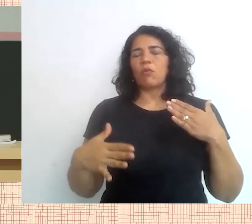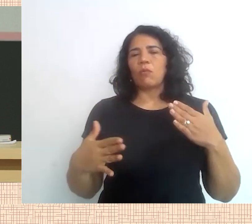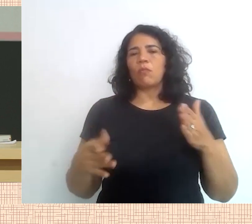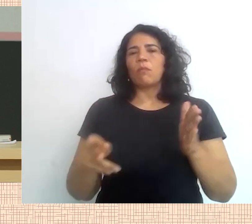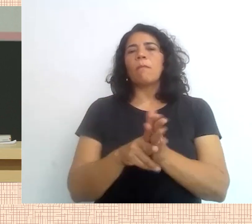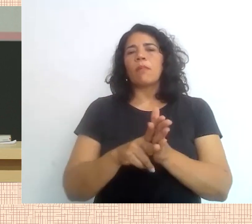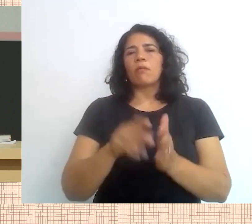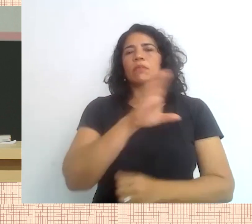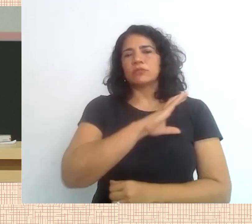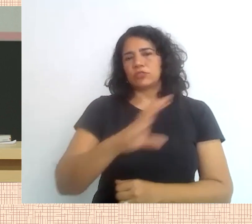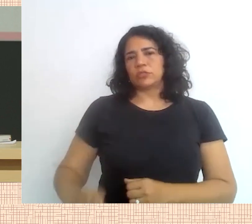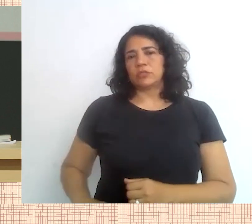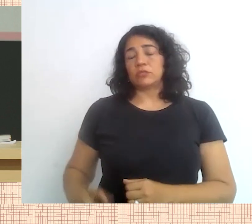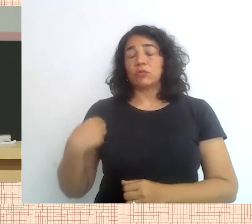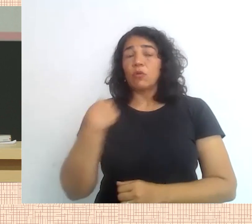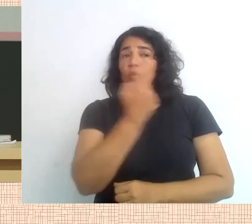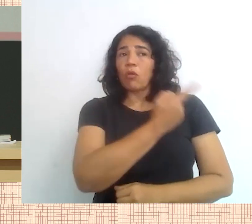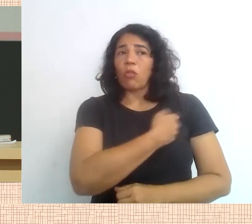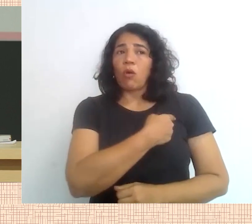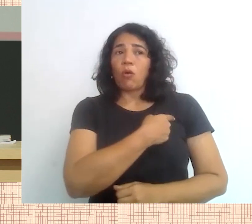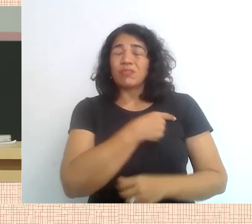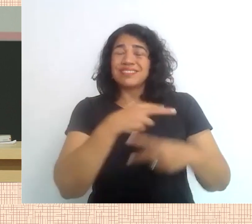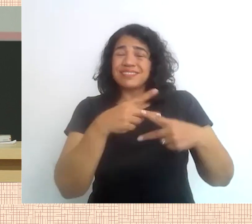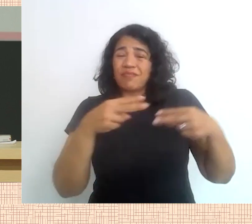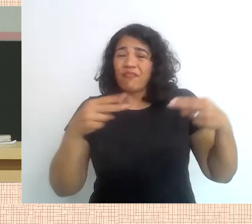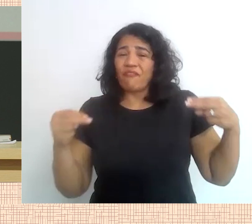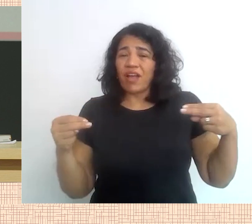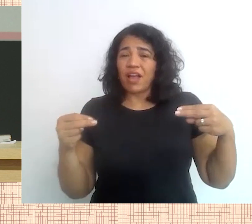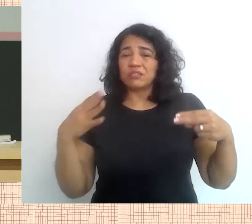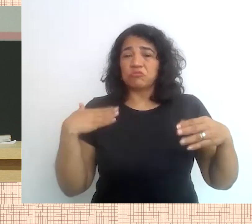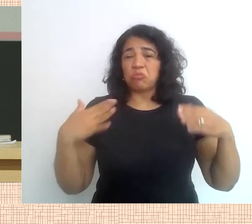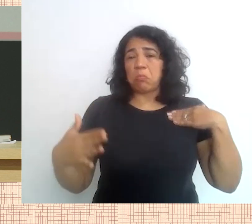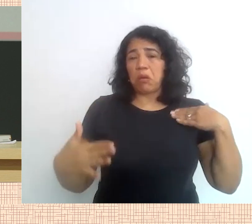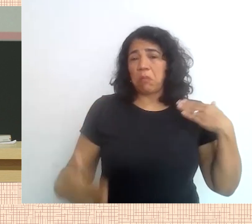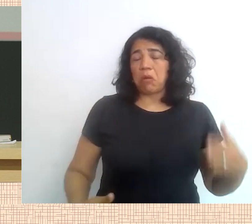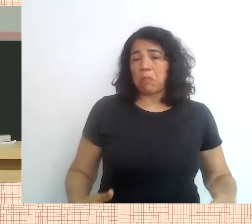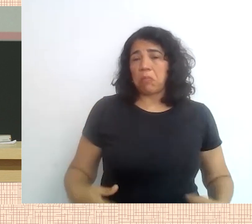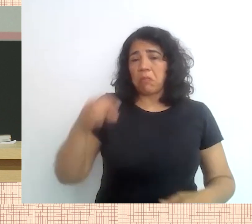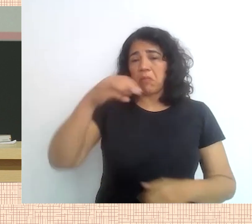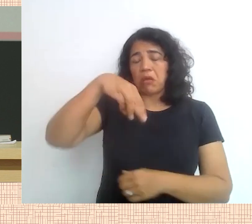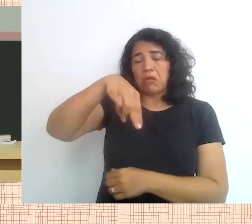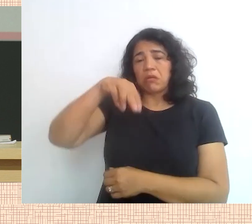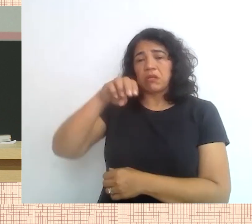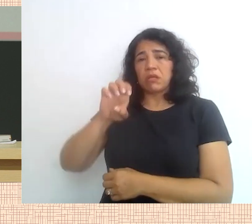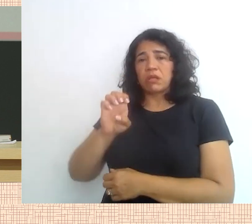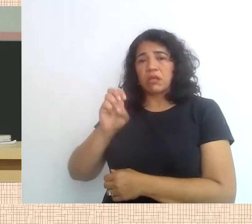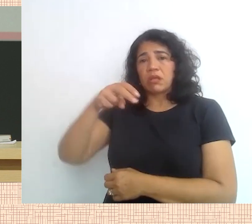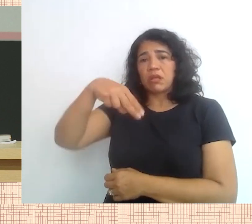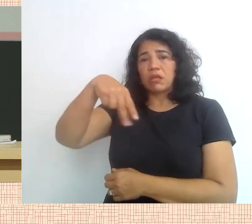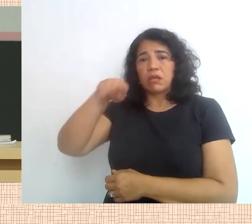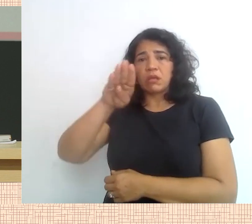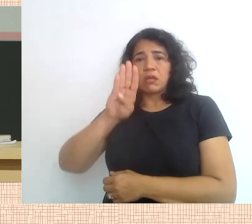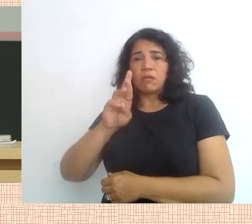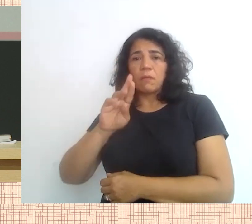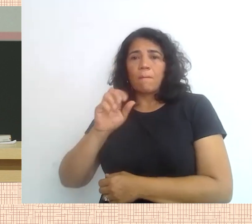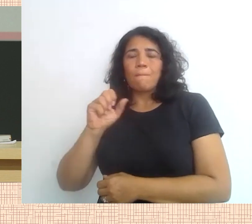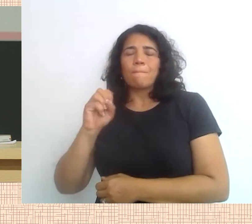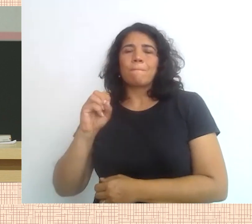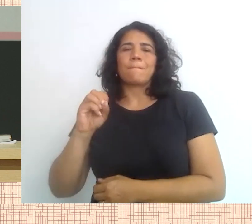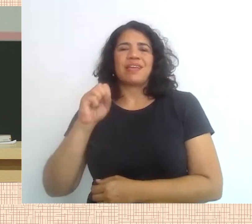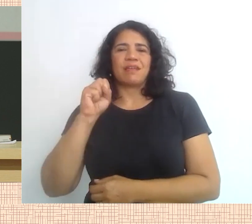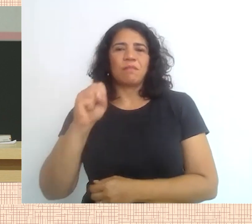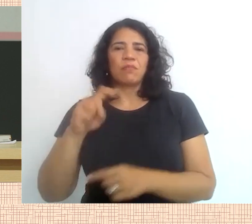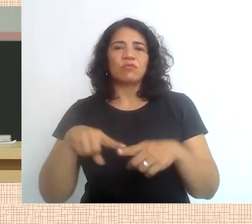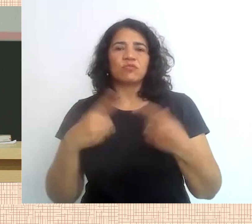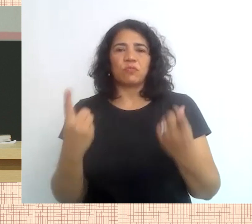Nós, irmãos, muitos membros, mas nós temos uma única obra do ministério. Efésios capítulo 4,